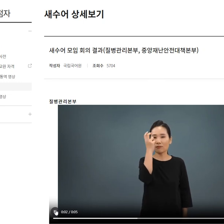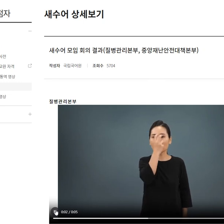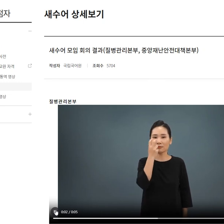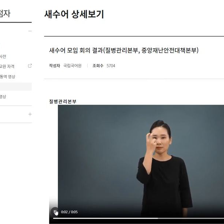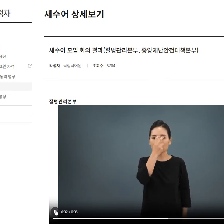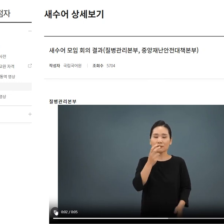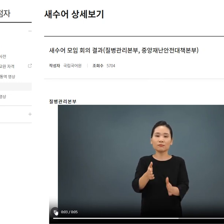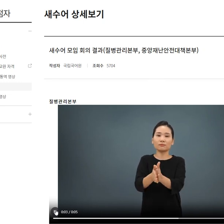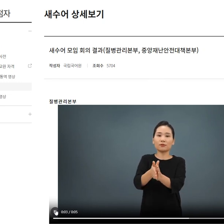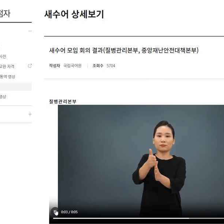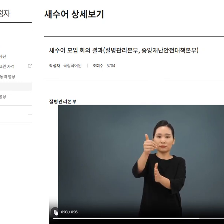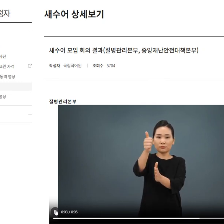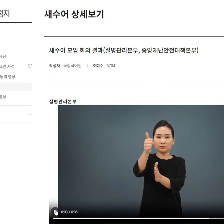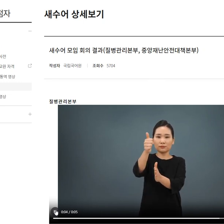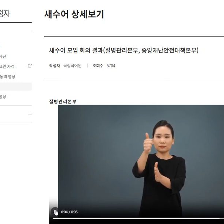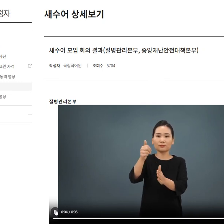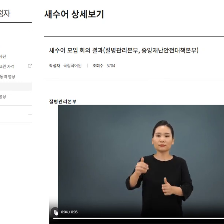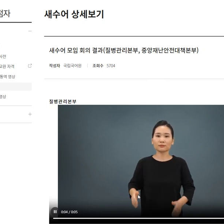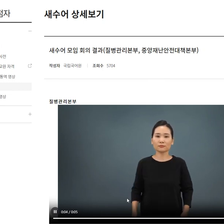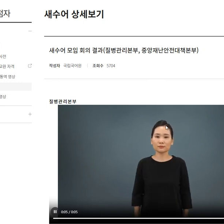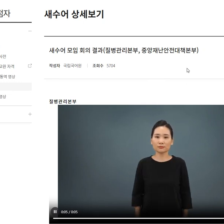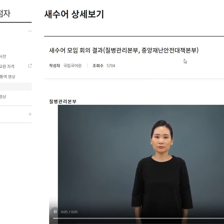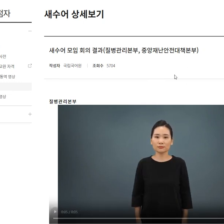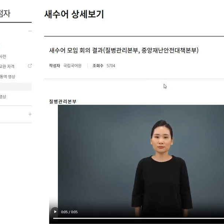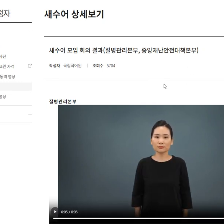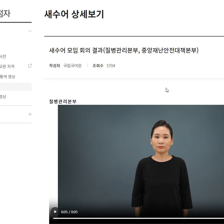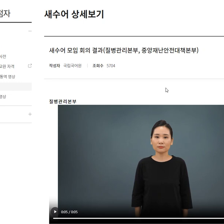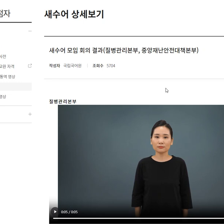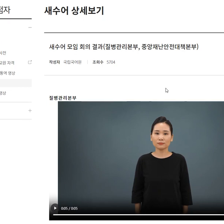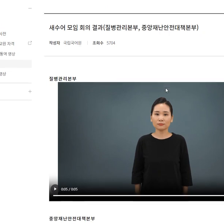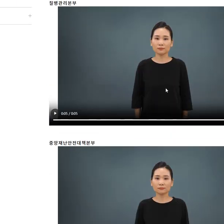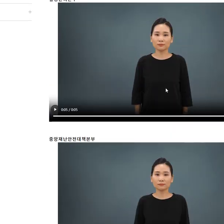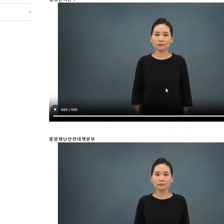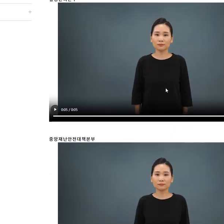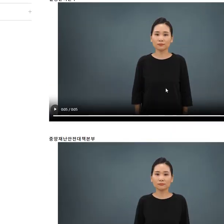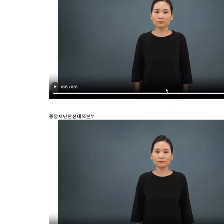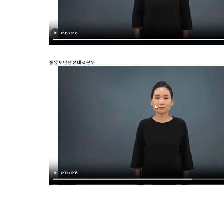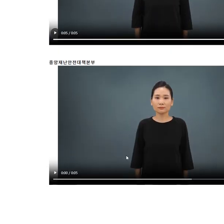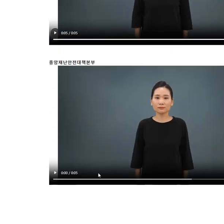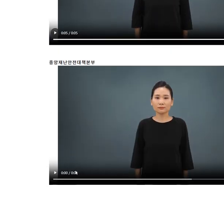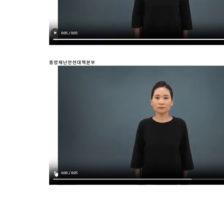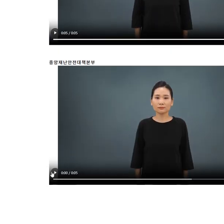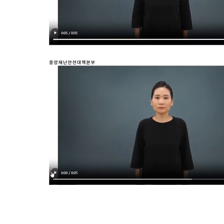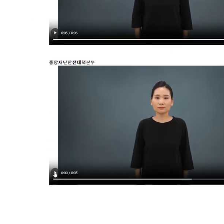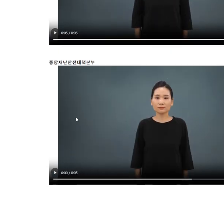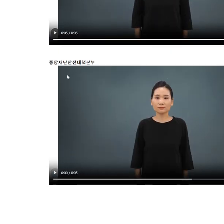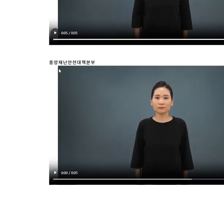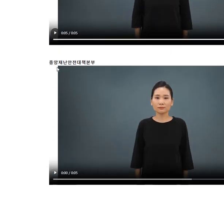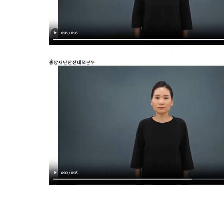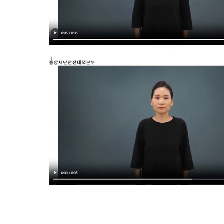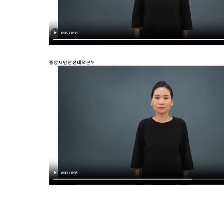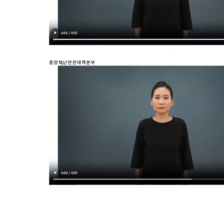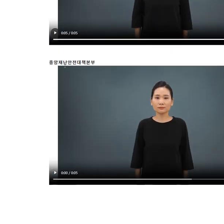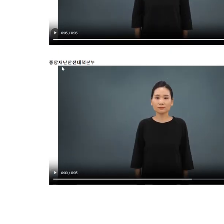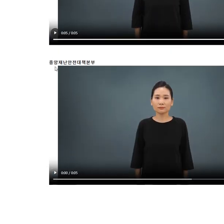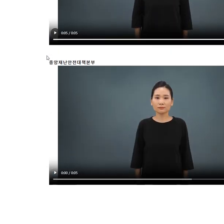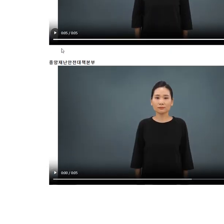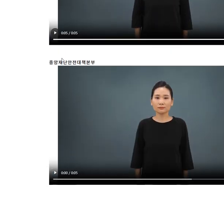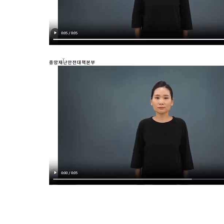예, 질병관리본부 이렇게 나열할 수밖에 없죠. 이거는